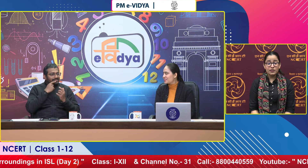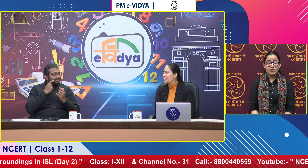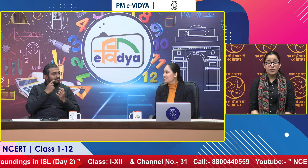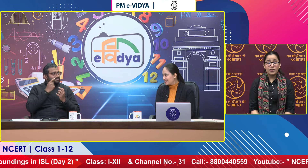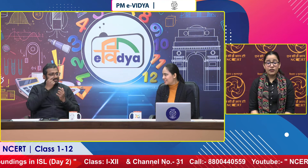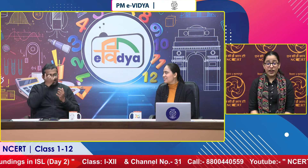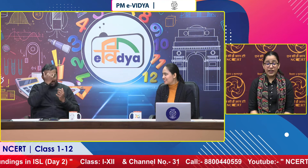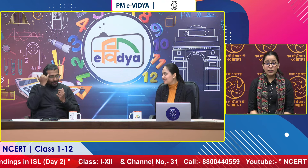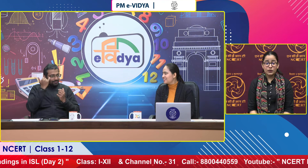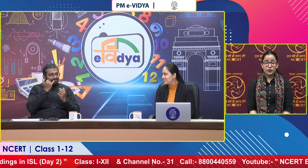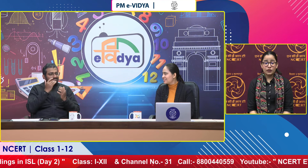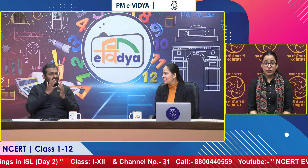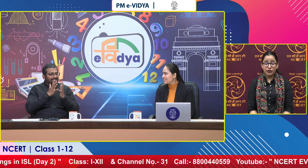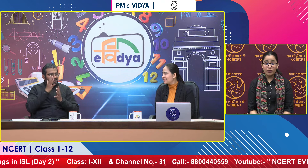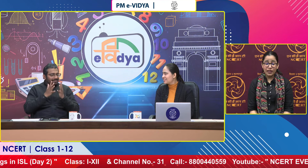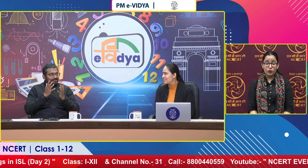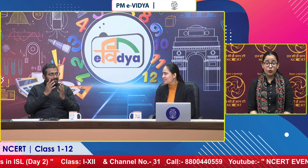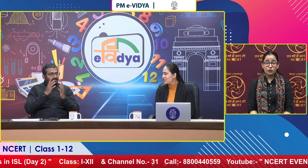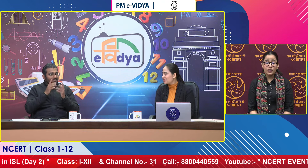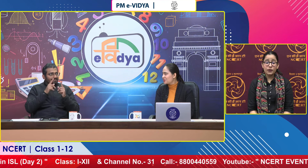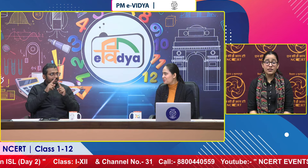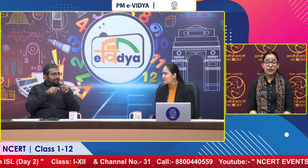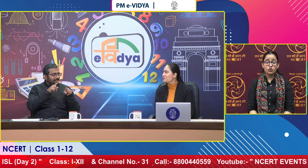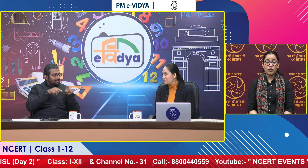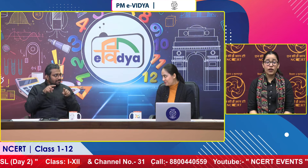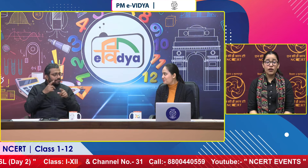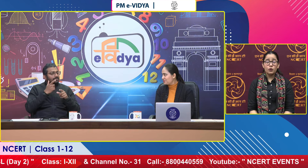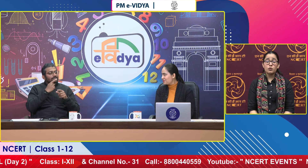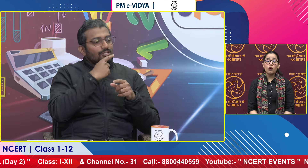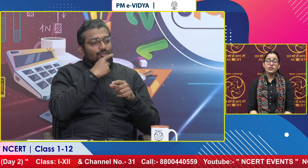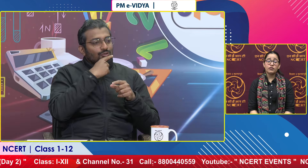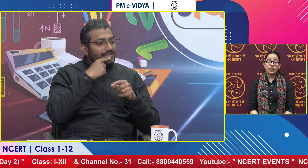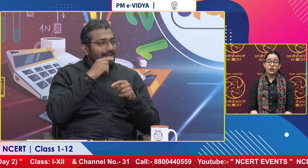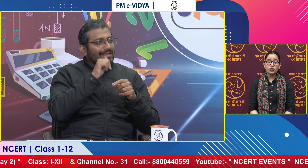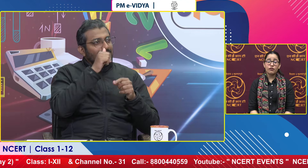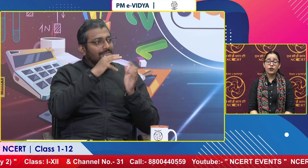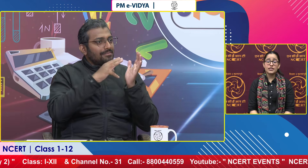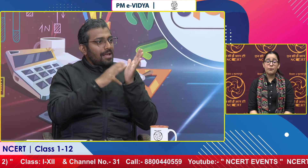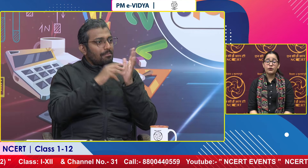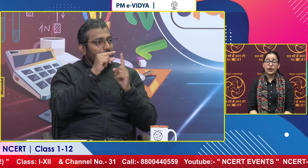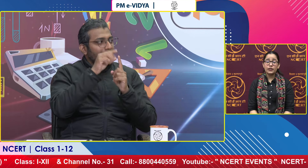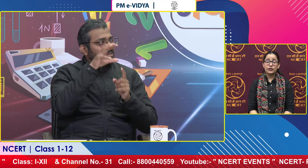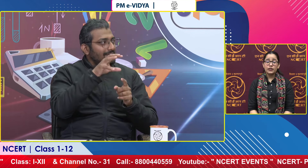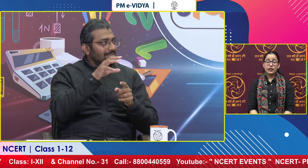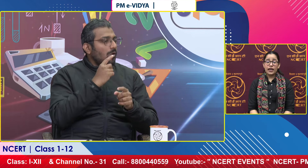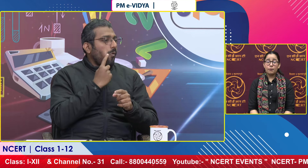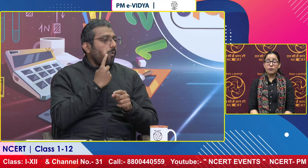कलर्स, रेड, येलो, सबके साइन जो हैं उसमें बहुत ज़्यादा वेरिएशन है। फॉर एग्जांपल रेड, एमपी